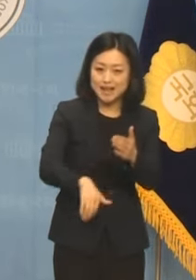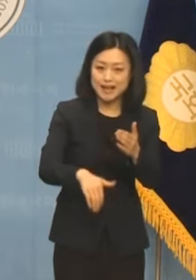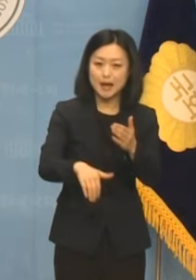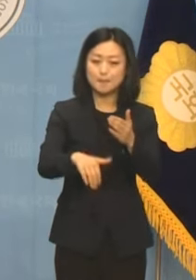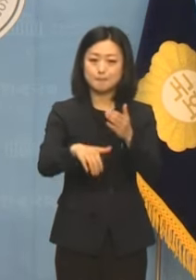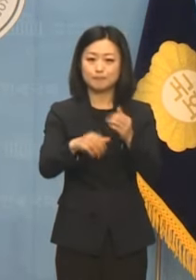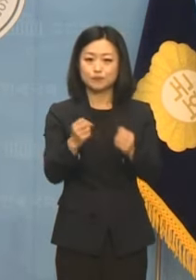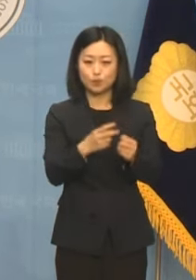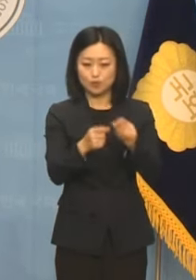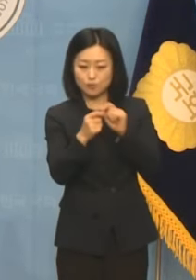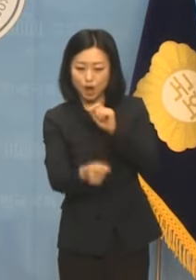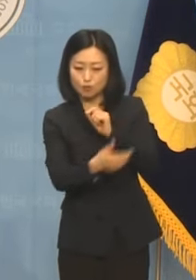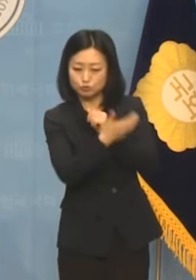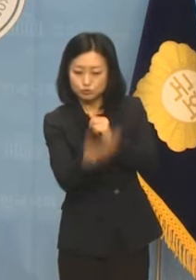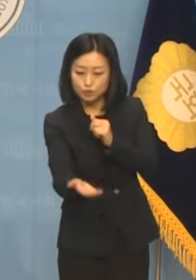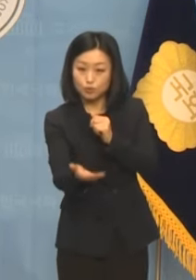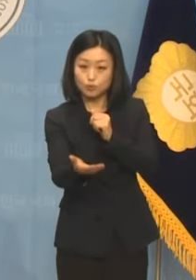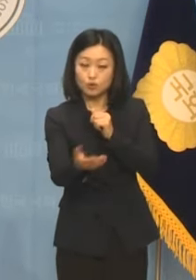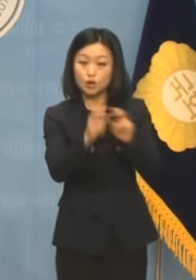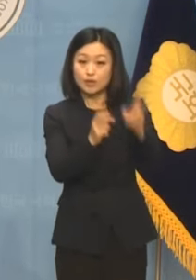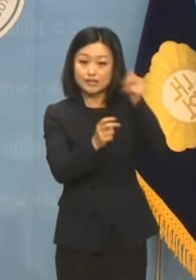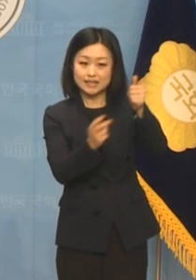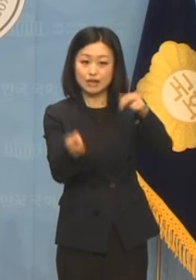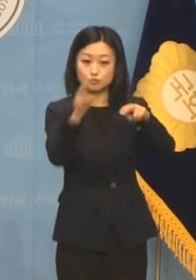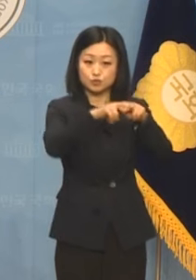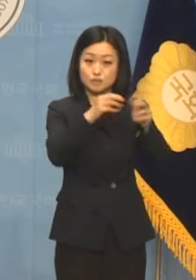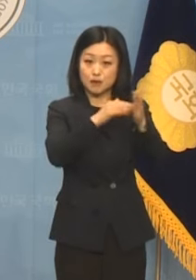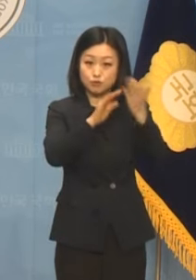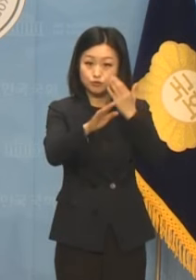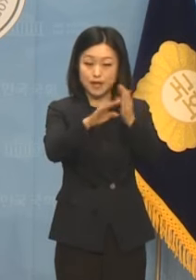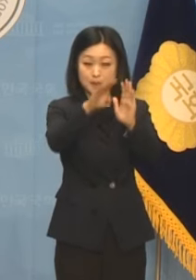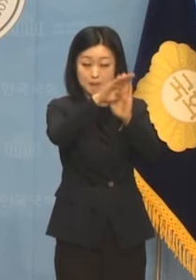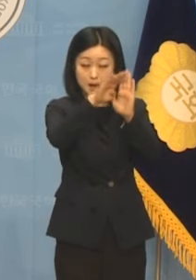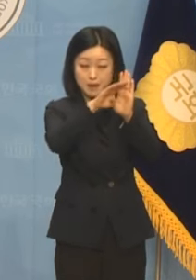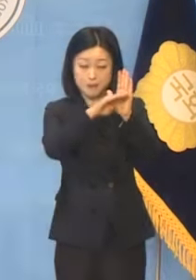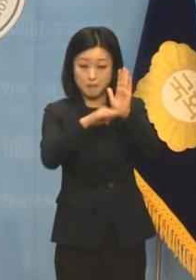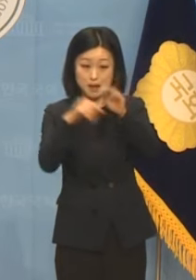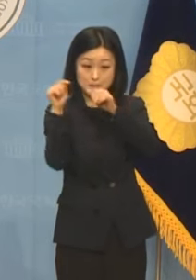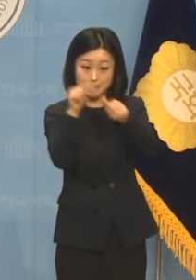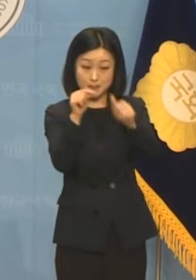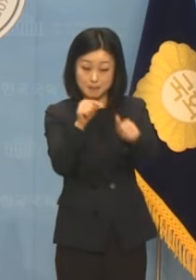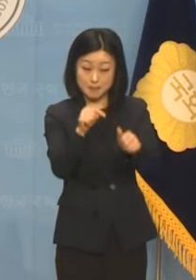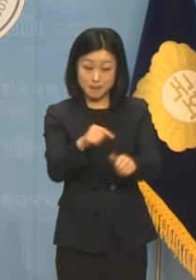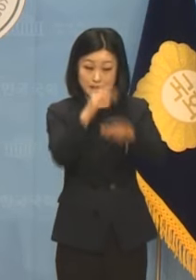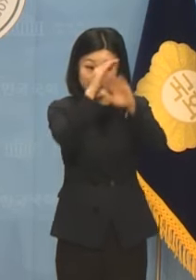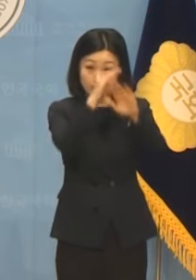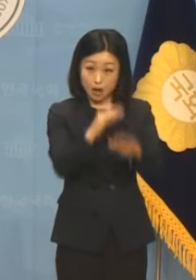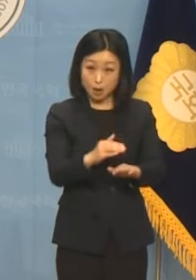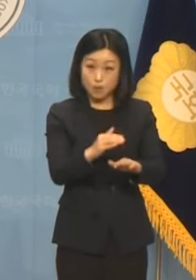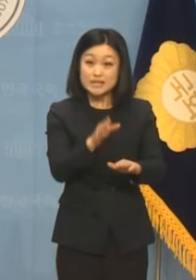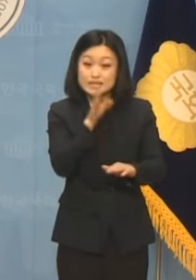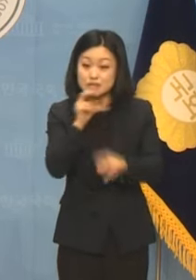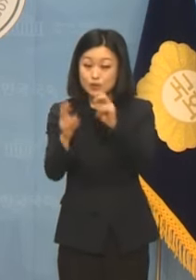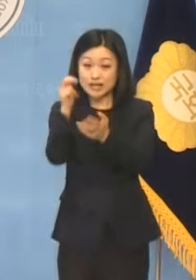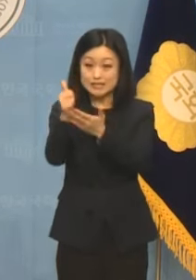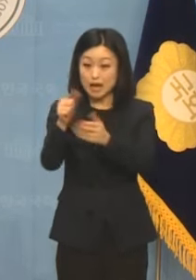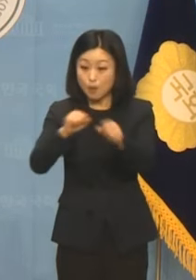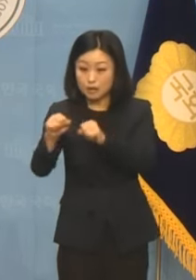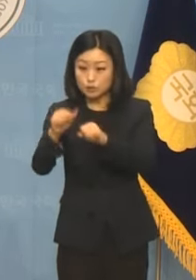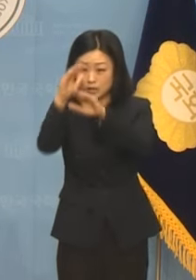아웃소싱 등 박민 사장 취임 후 진행된 1년의 행위들이 해당 문권 내용과 판박이처럼